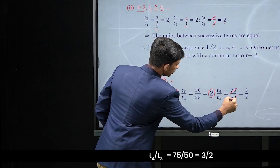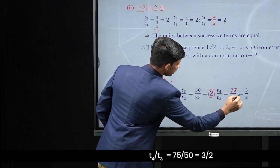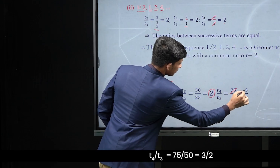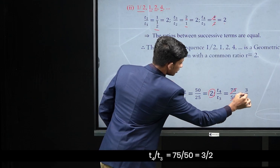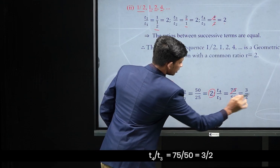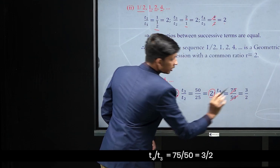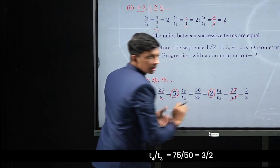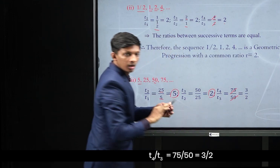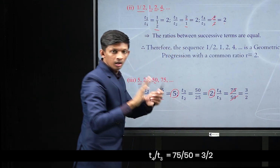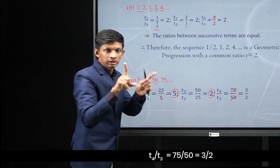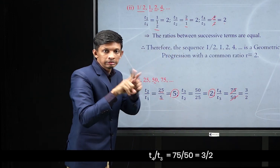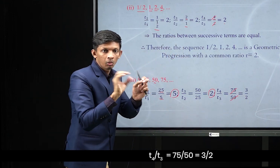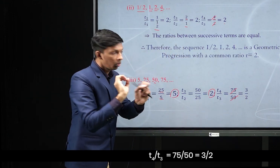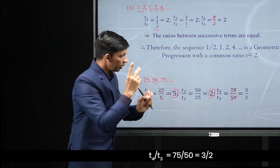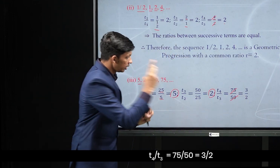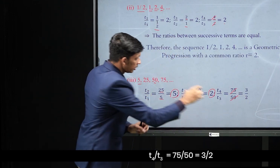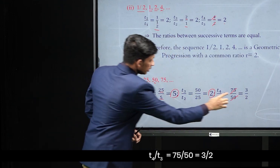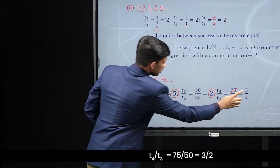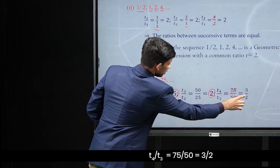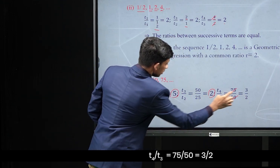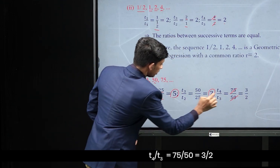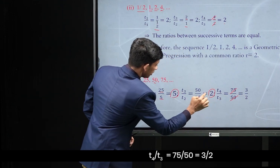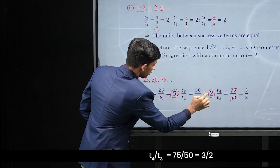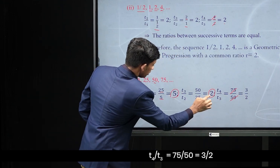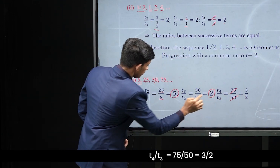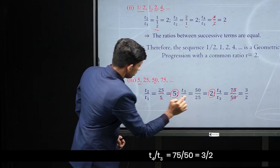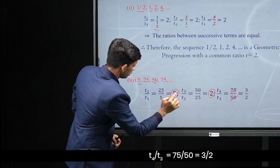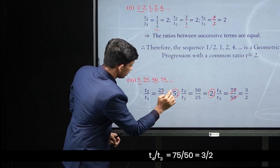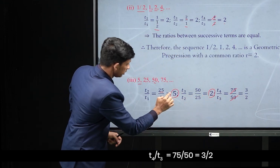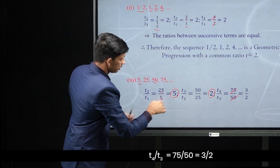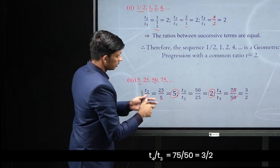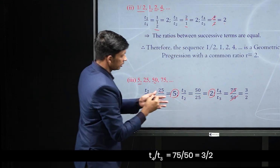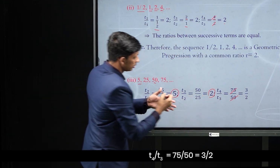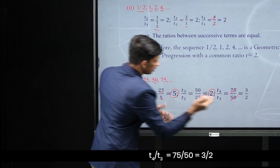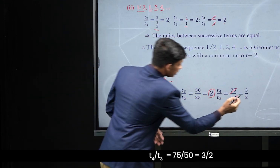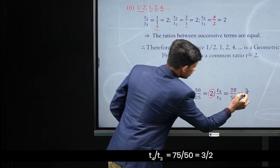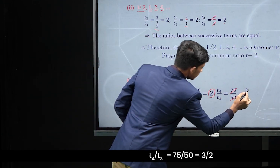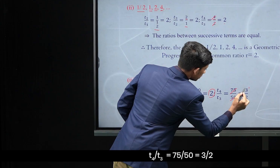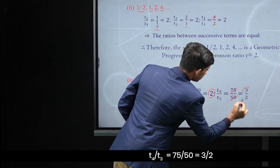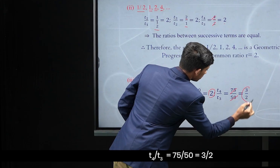இலக்கு 3 ஈடு 75 கீழ் 50 ஈடு 3 கீழ்